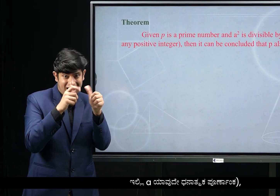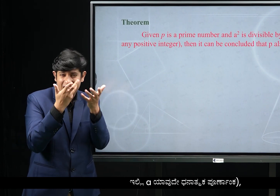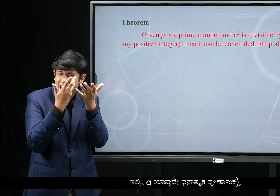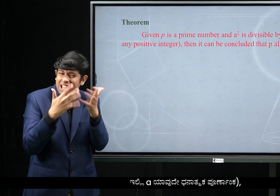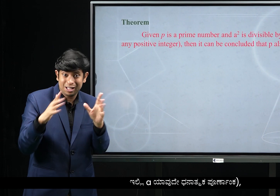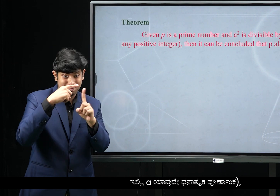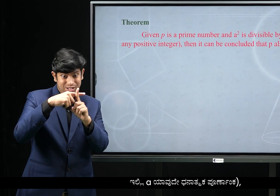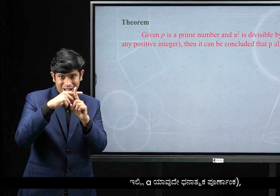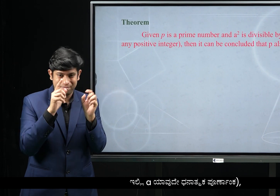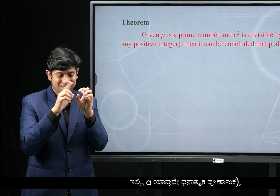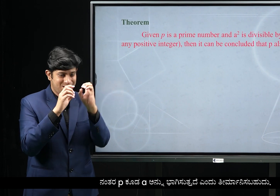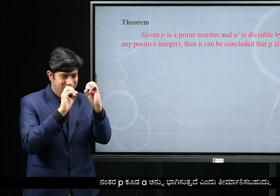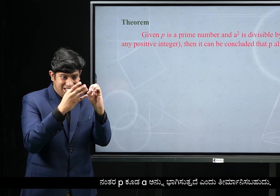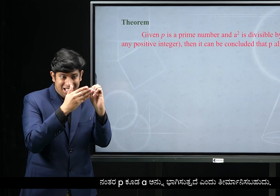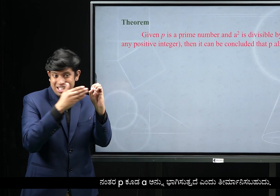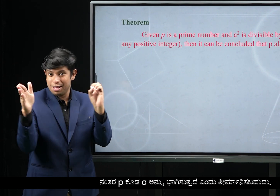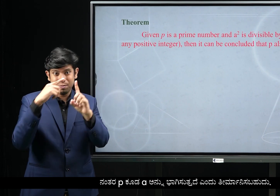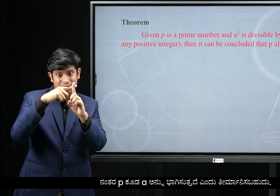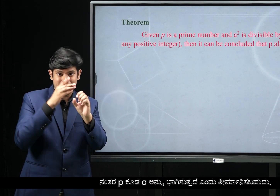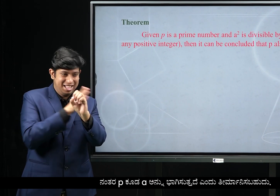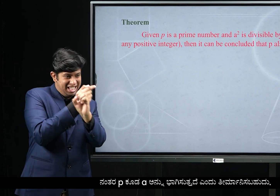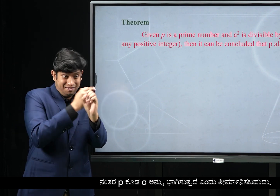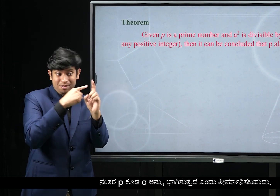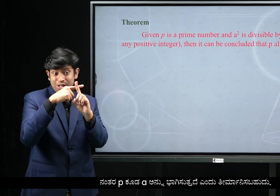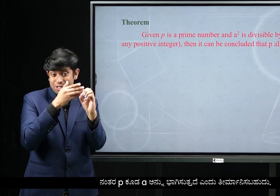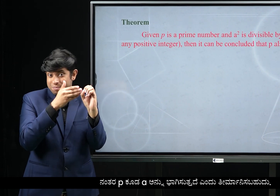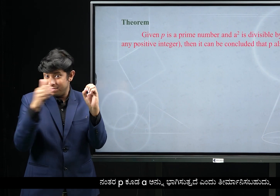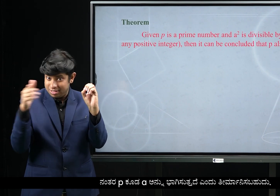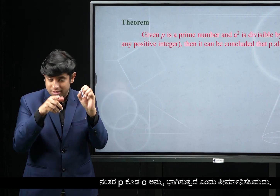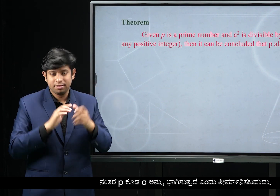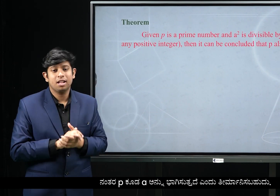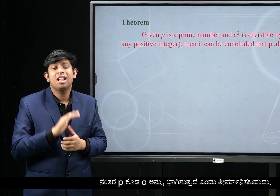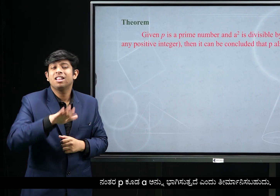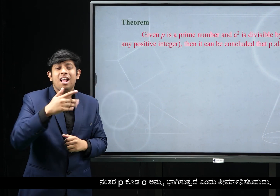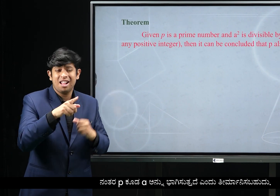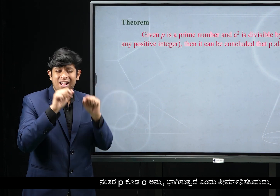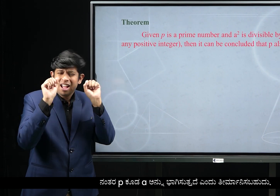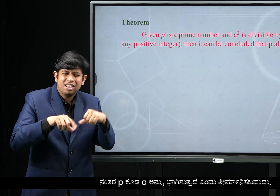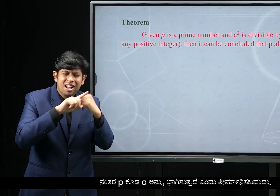ಯಾವುದೇ ಧನಾತ್ಮಕ ಪೂರ್ಣಾಂಕ, ನಂತರ p ಕೂಡ a ಅನ್ನು ಭಾಗಿಸುತ್ತದೆ ಎಂದು ತೀರ್ಮಾನಿಸಬಹುದು.